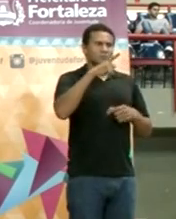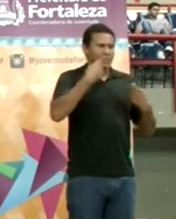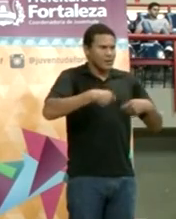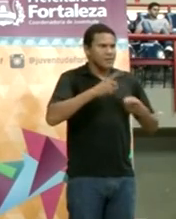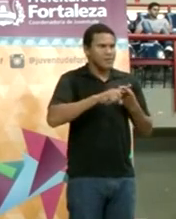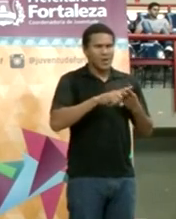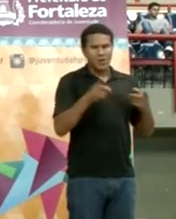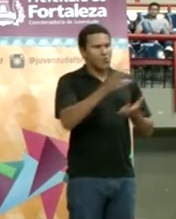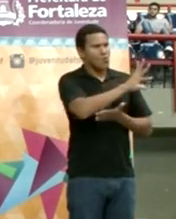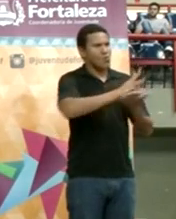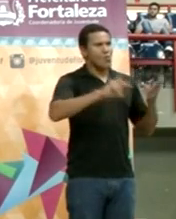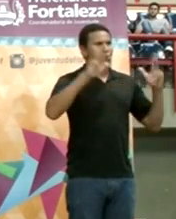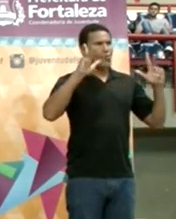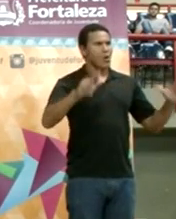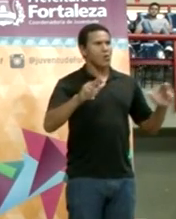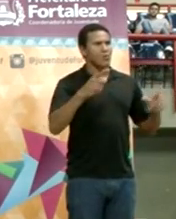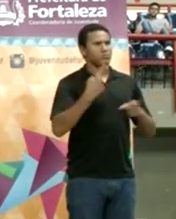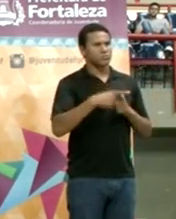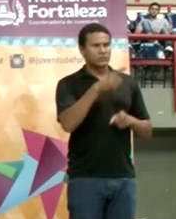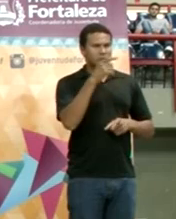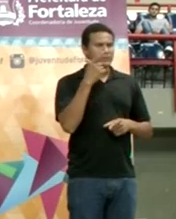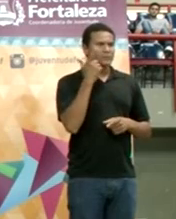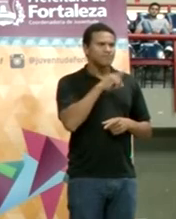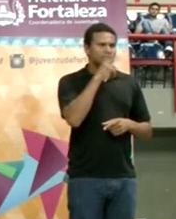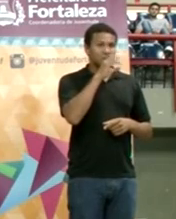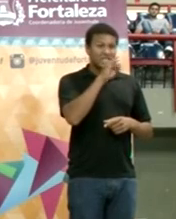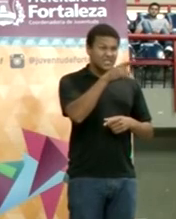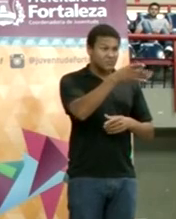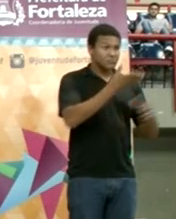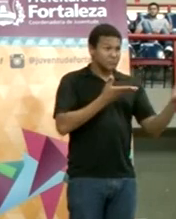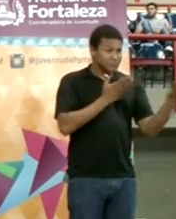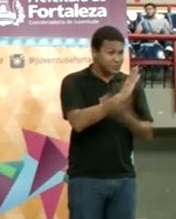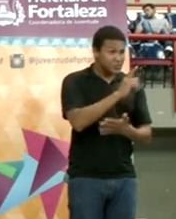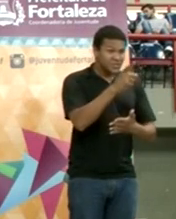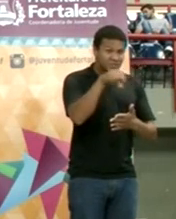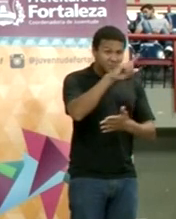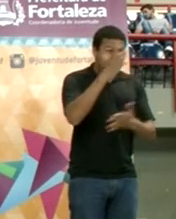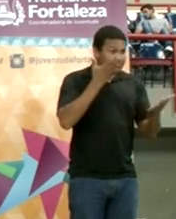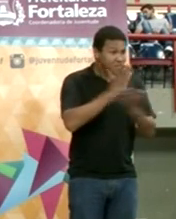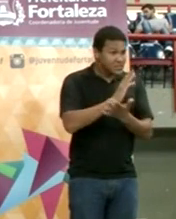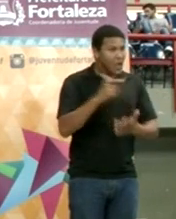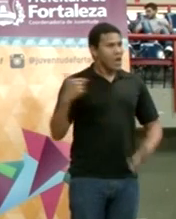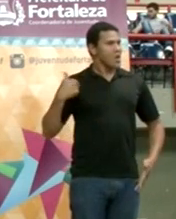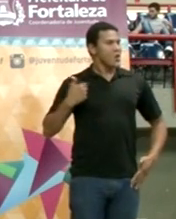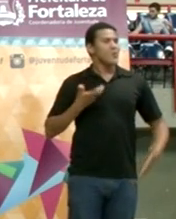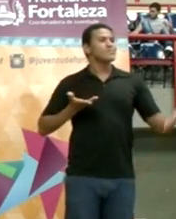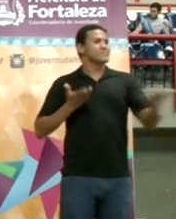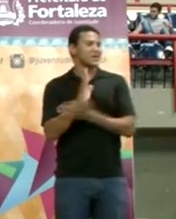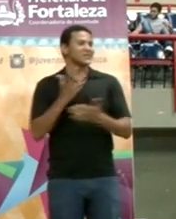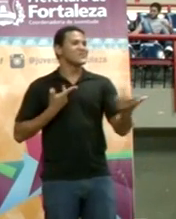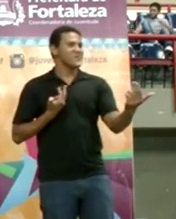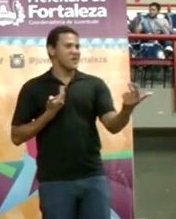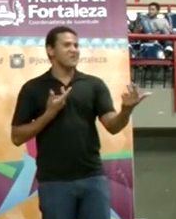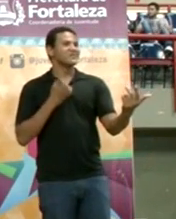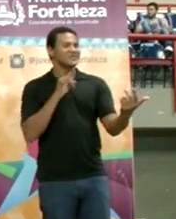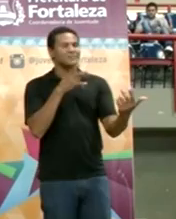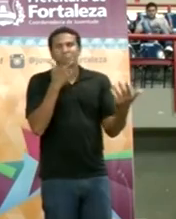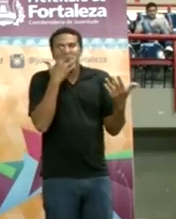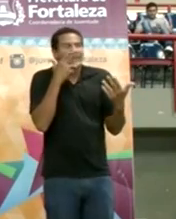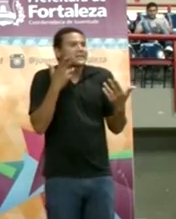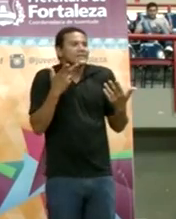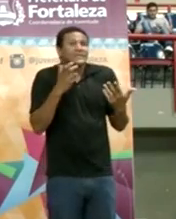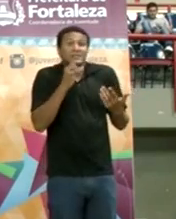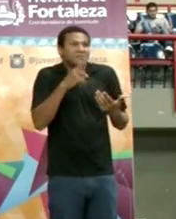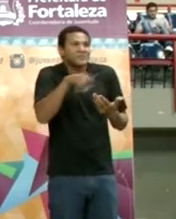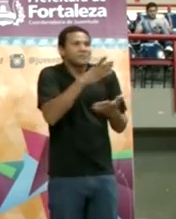a aprovação da gente também. Toda vida que um aluno meu passa no vestibular, eu me sinto entrando de novo, sabe? Então, quando os meus alunos